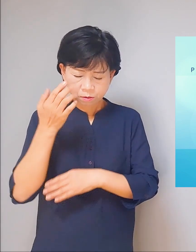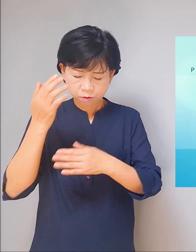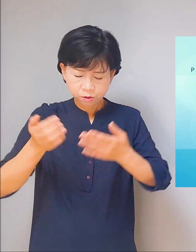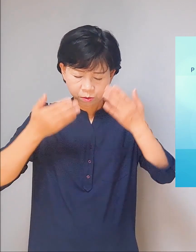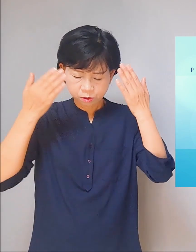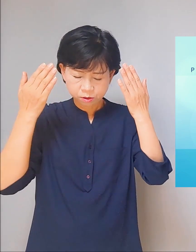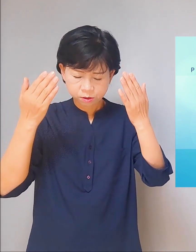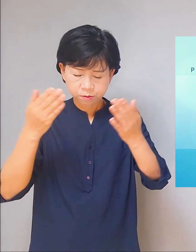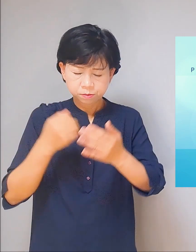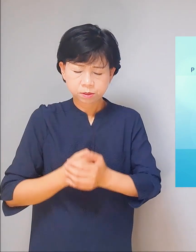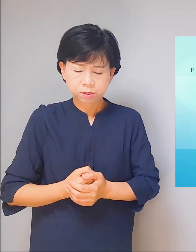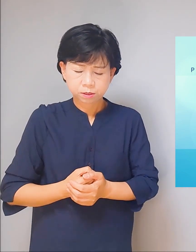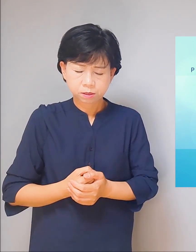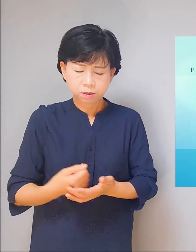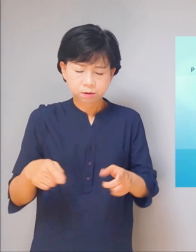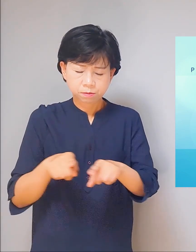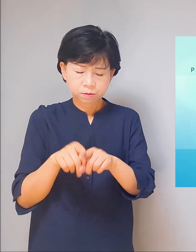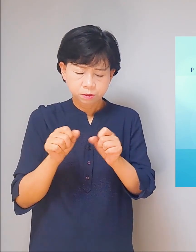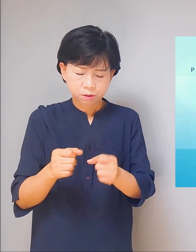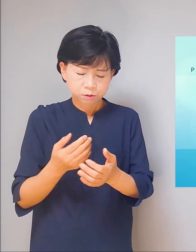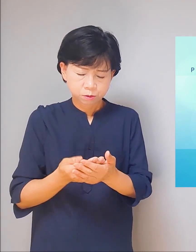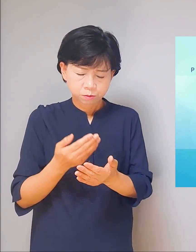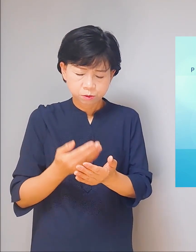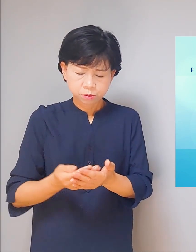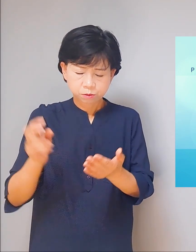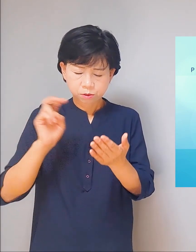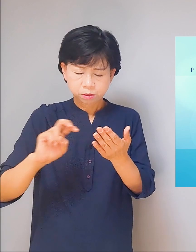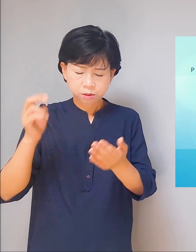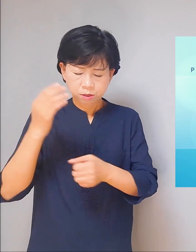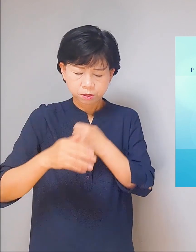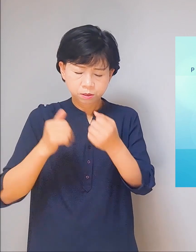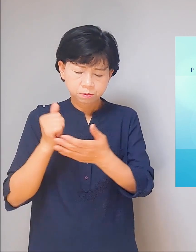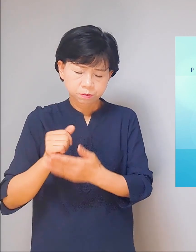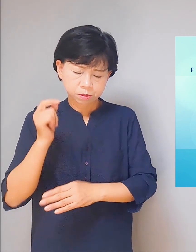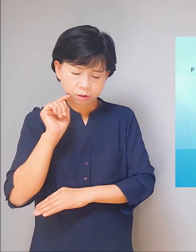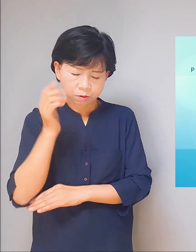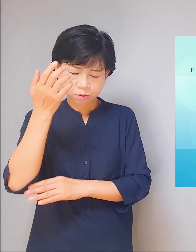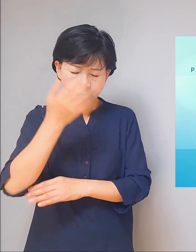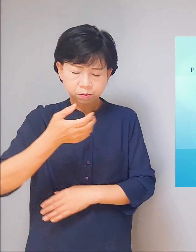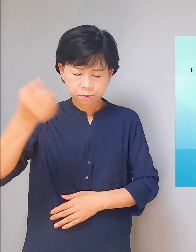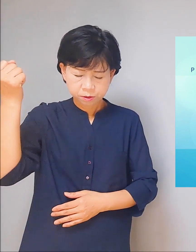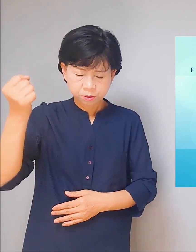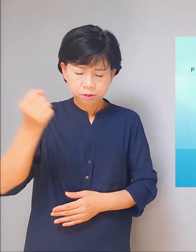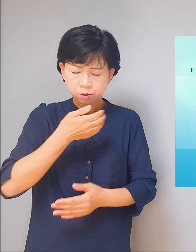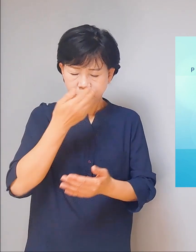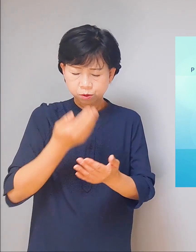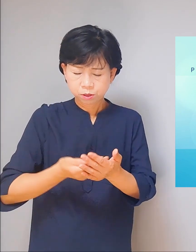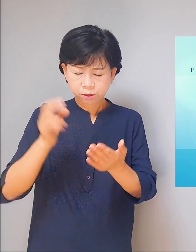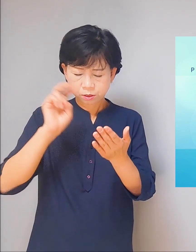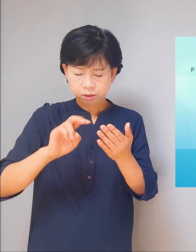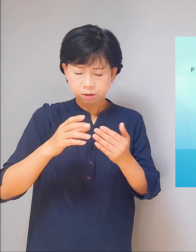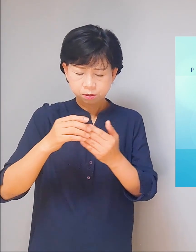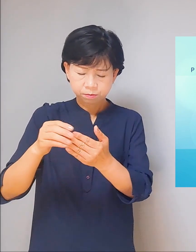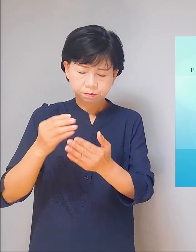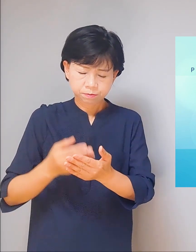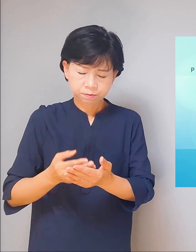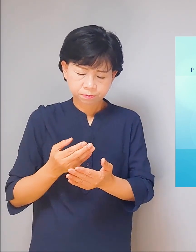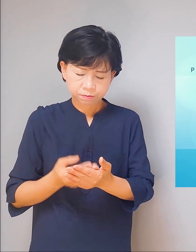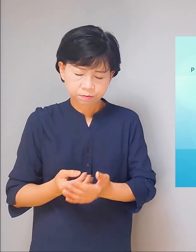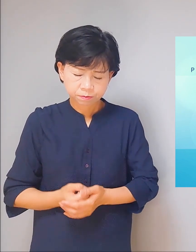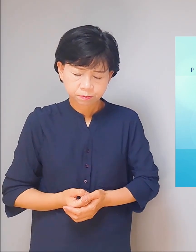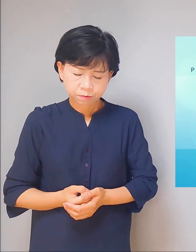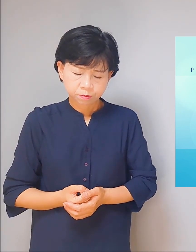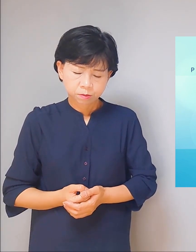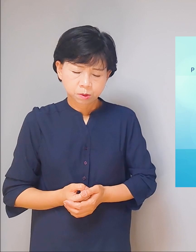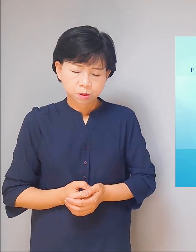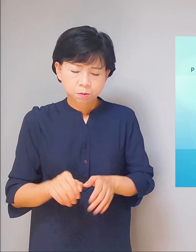돌리는 은혜 찬양대에 함께 하시고 이 찬양이 하나님께 영광 돌리는 귀한 찬양이 되게 인도하여 주시옵소서. 아멘.